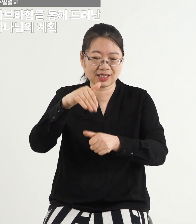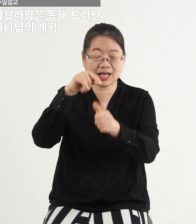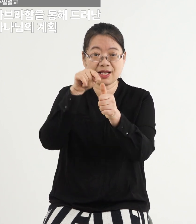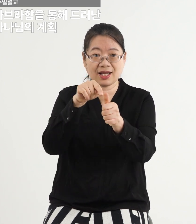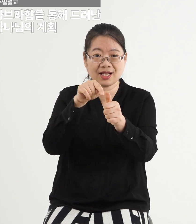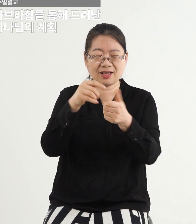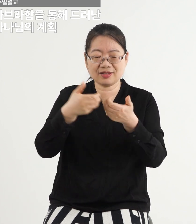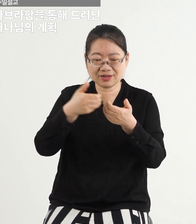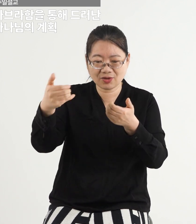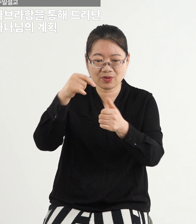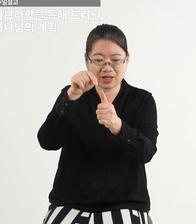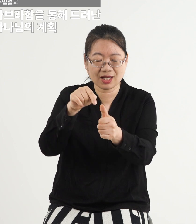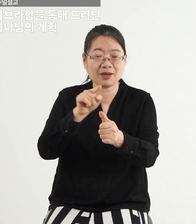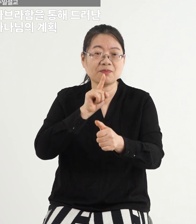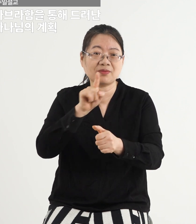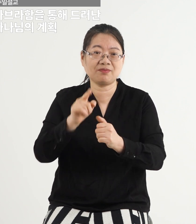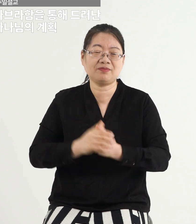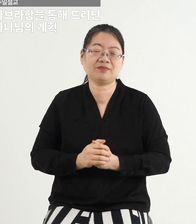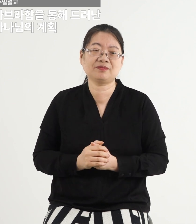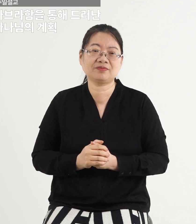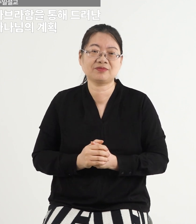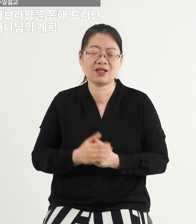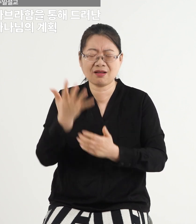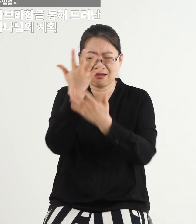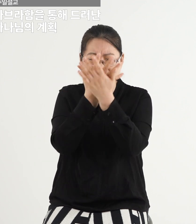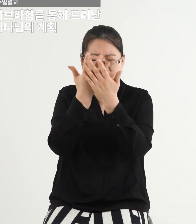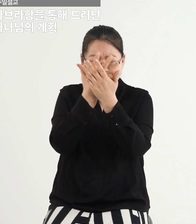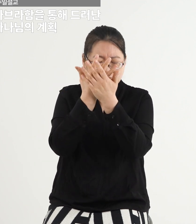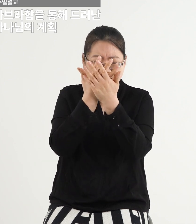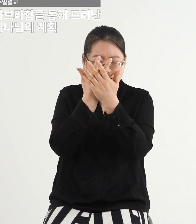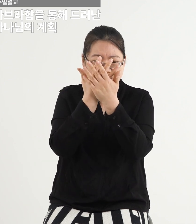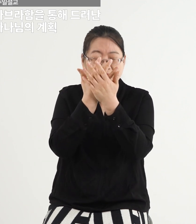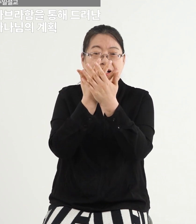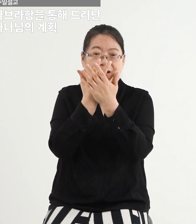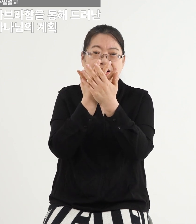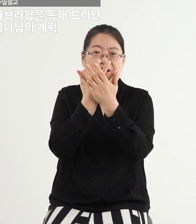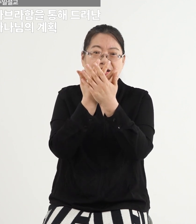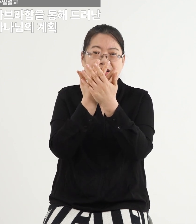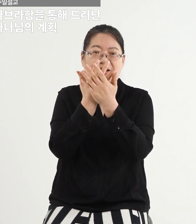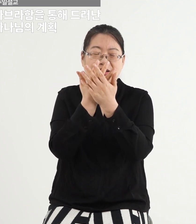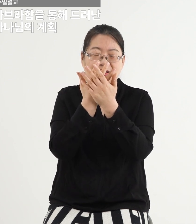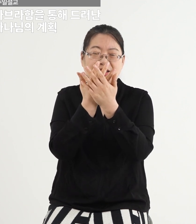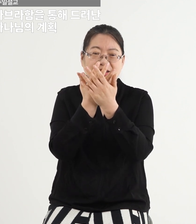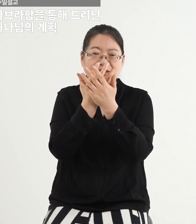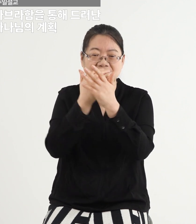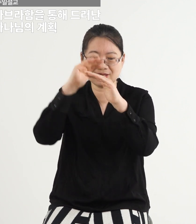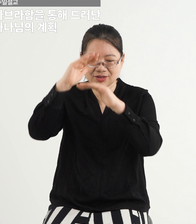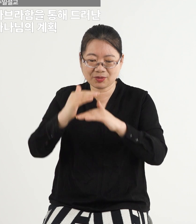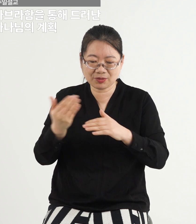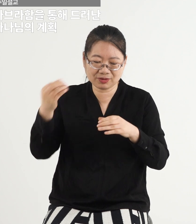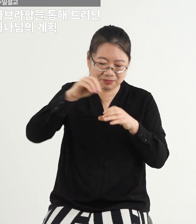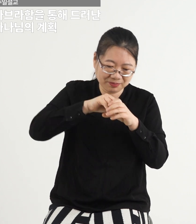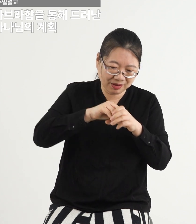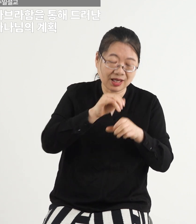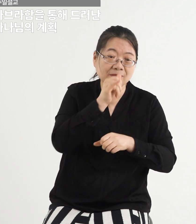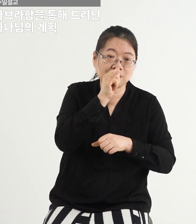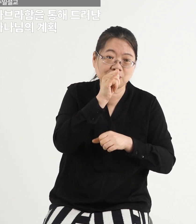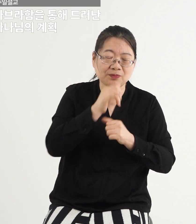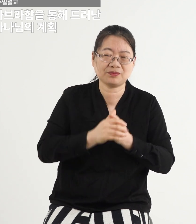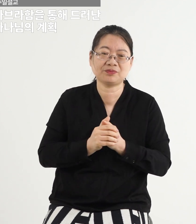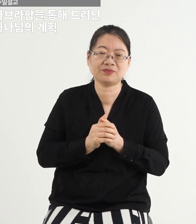거예요. 떠나라는 거예요. 불확실하고 모호성이 여기에 담아져 있어요.